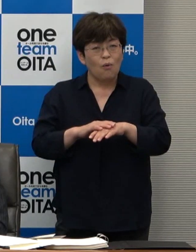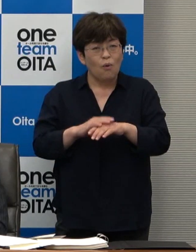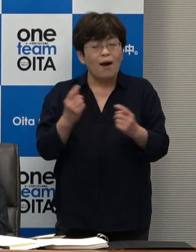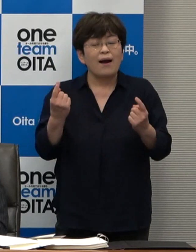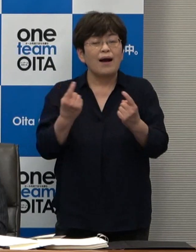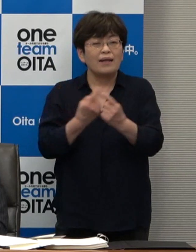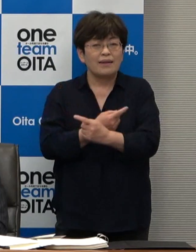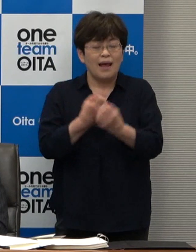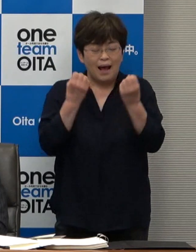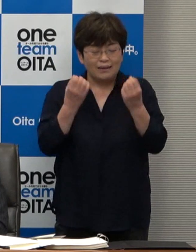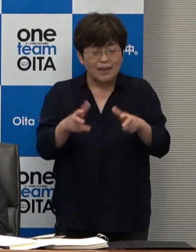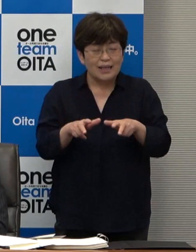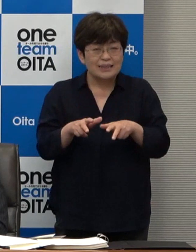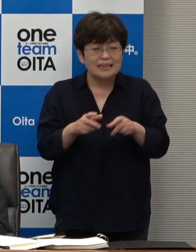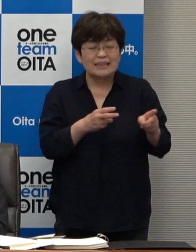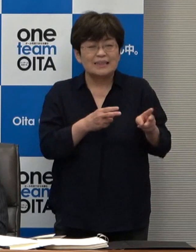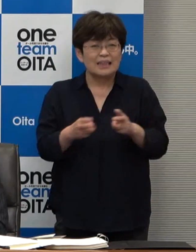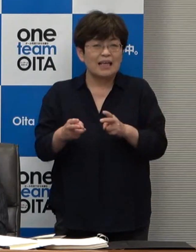ります。